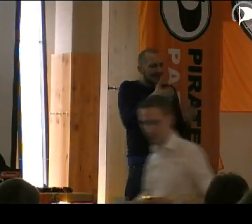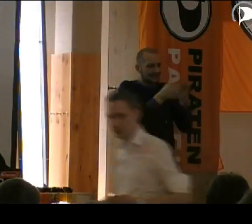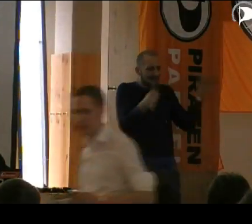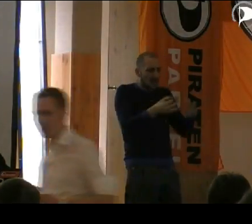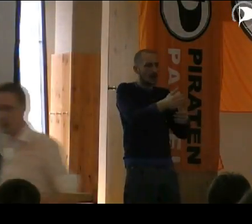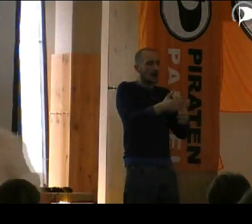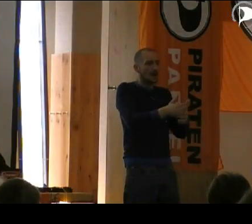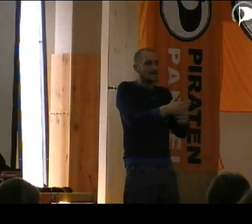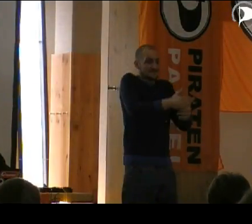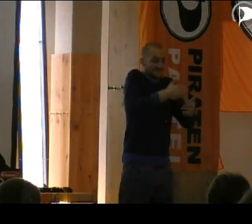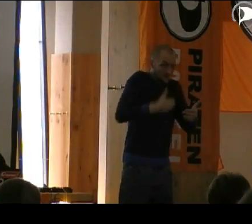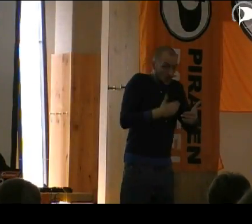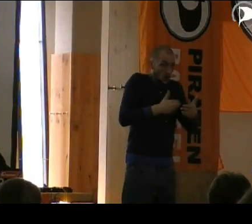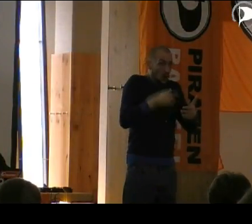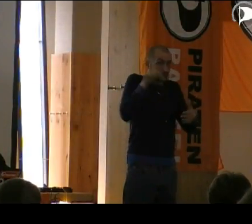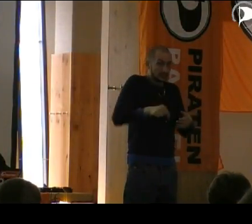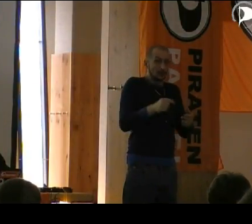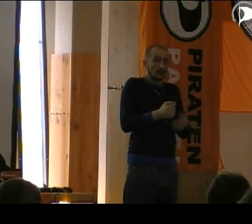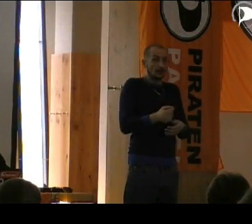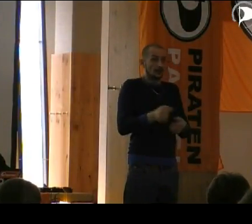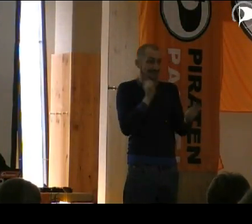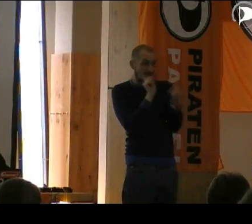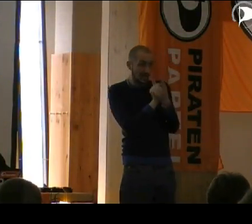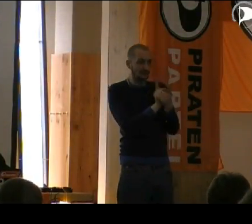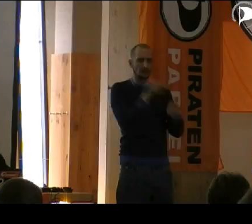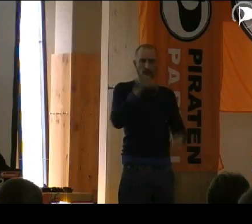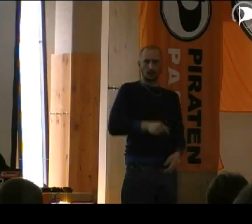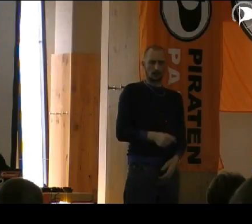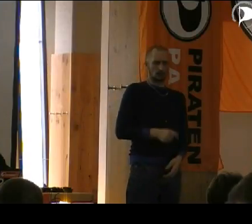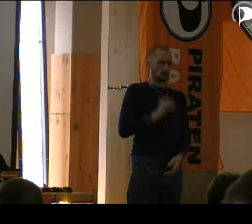gezahlt muss ich schon sagen finde ich sehr reduzieren